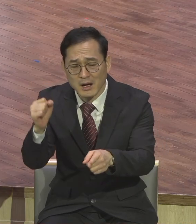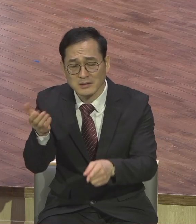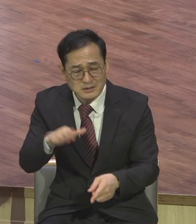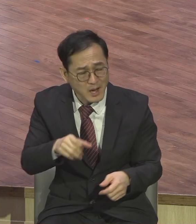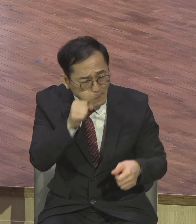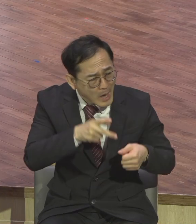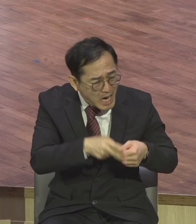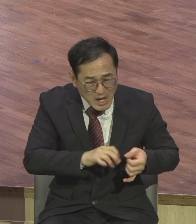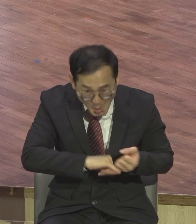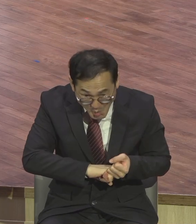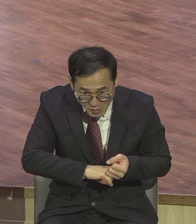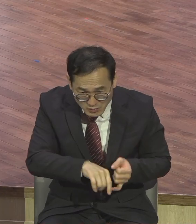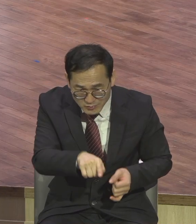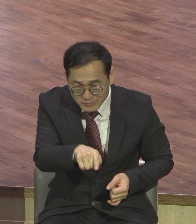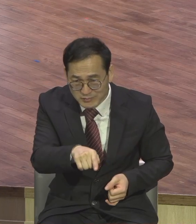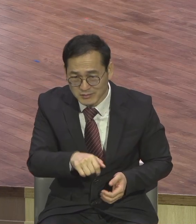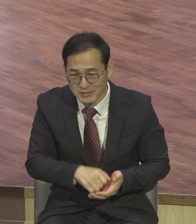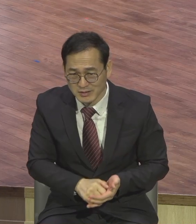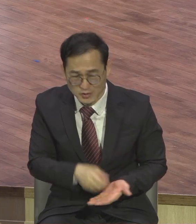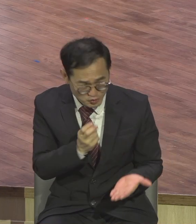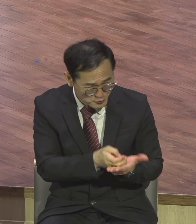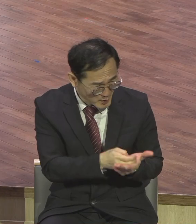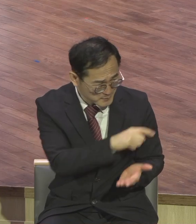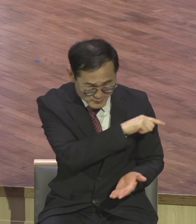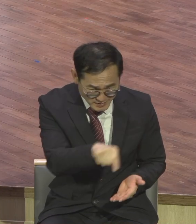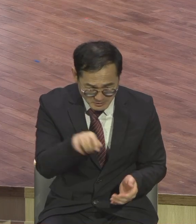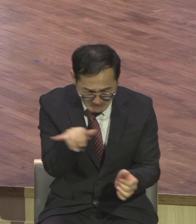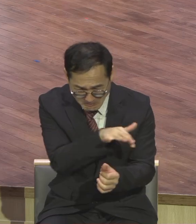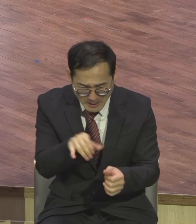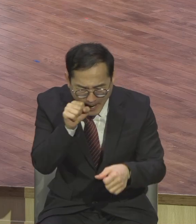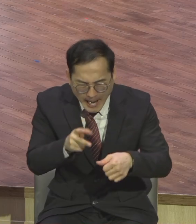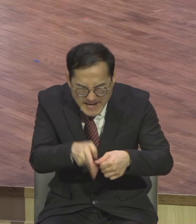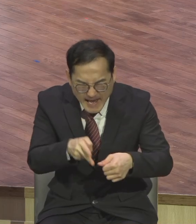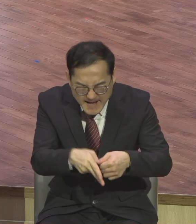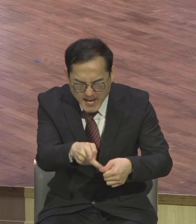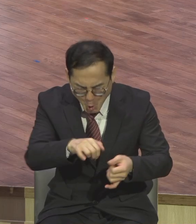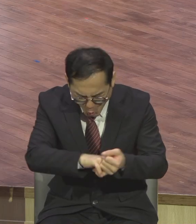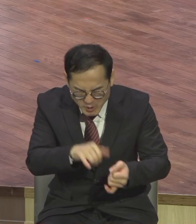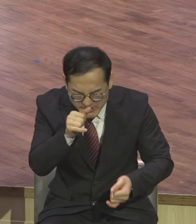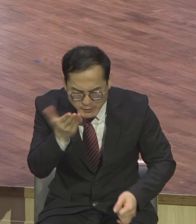또 유대 율법주의자 들어와가지고 할례 받아야 구원 받아.